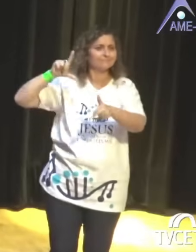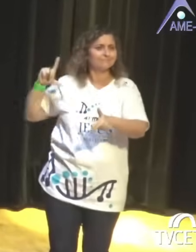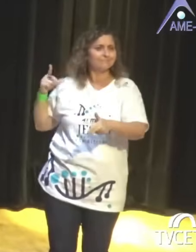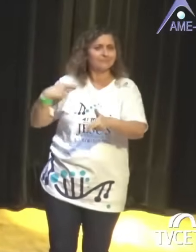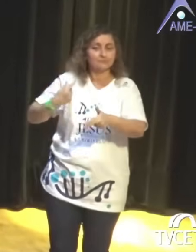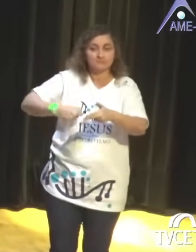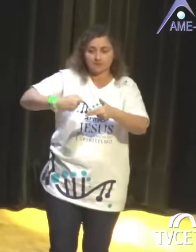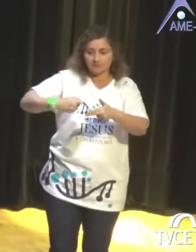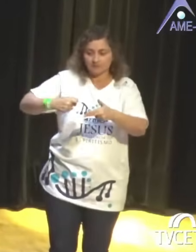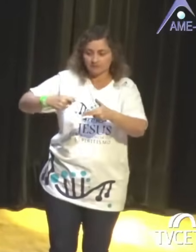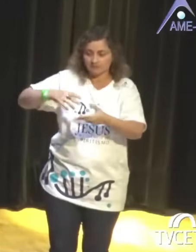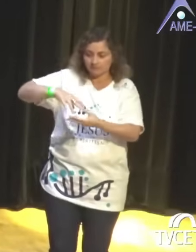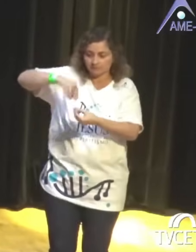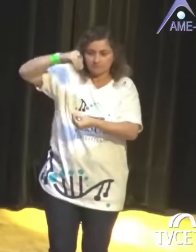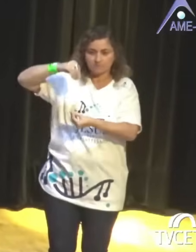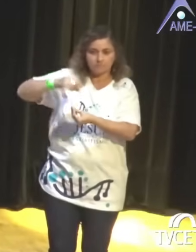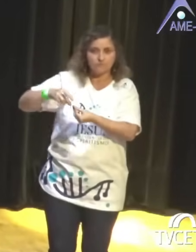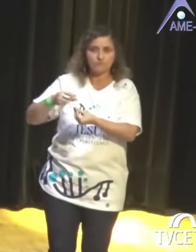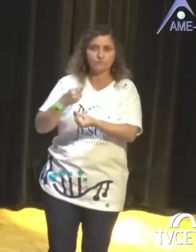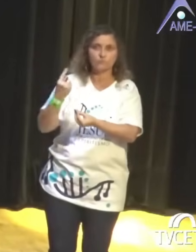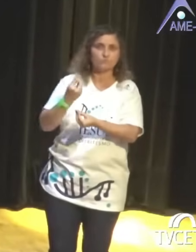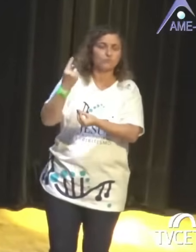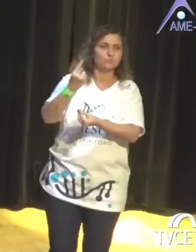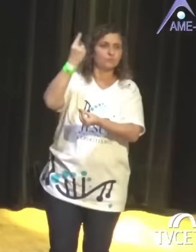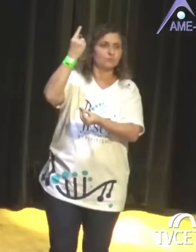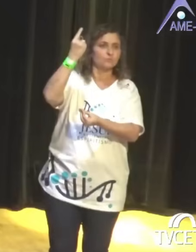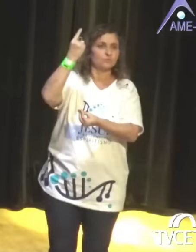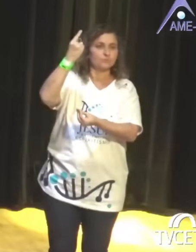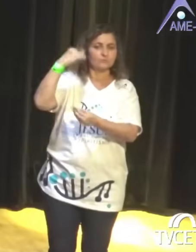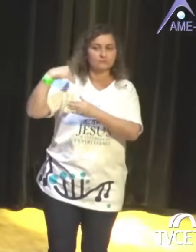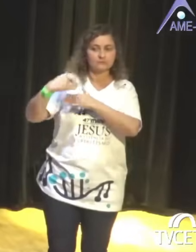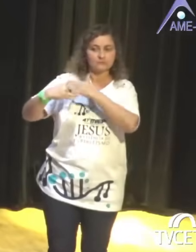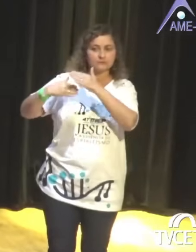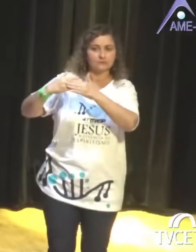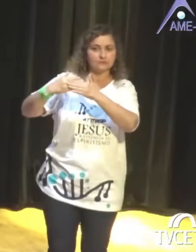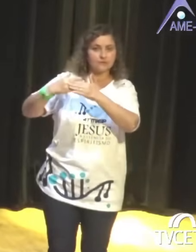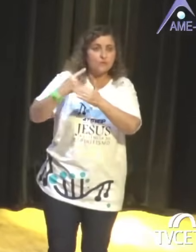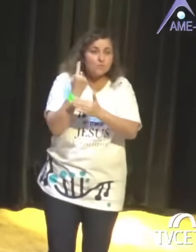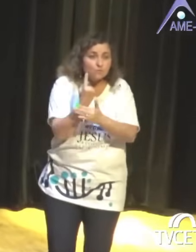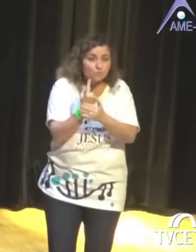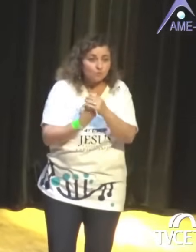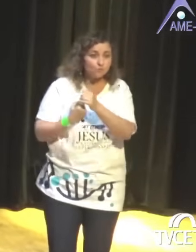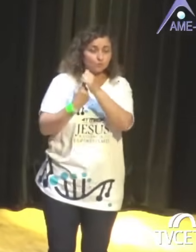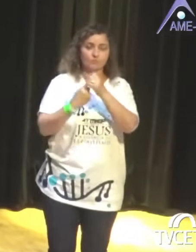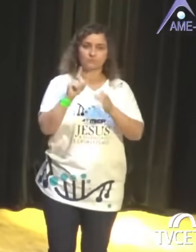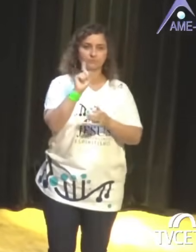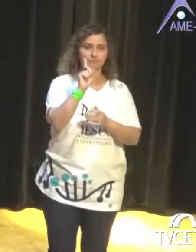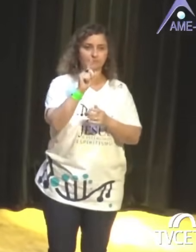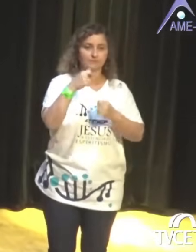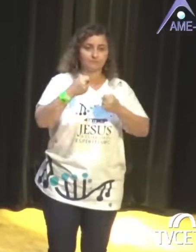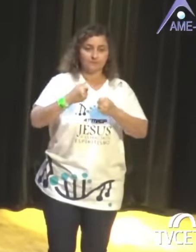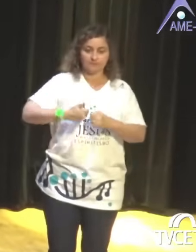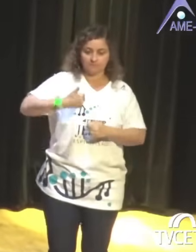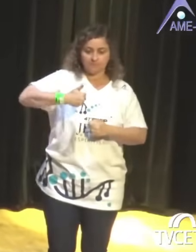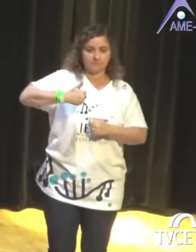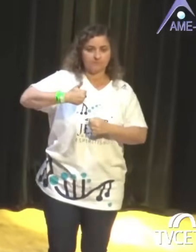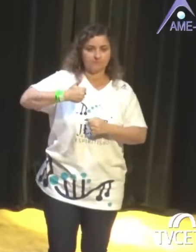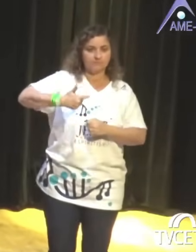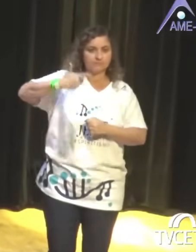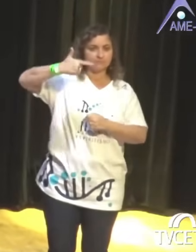de foguetes o primeiro par de foguetes é